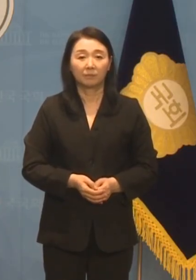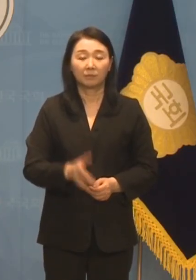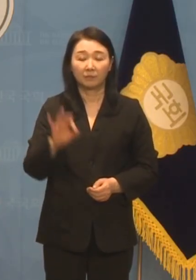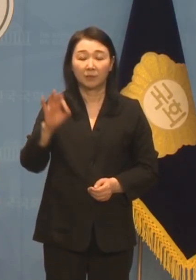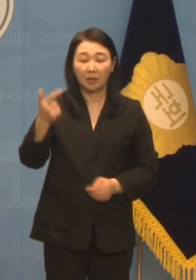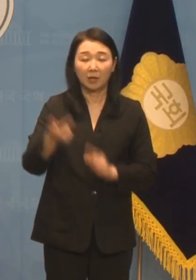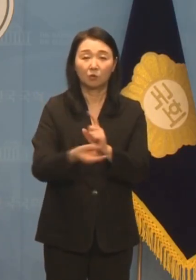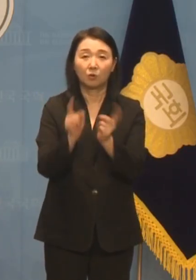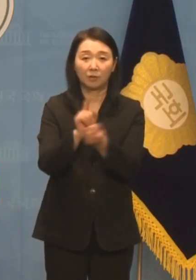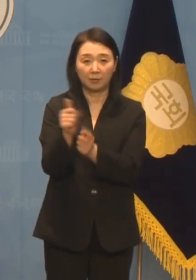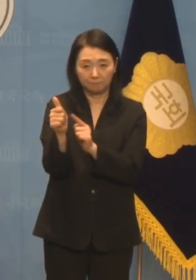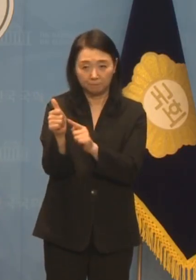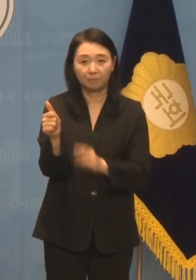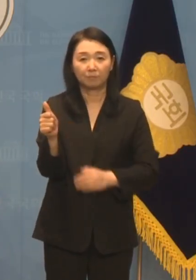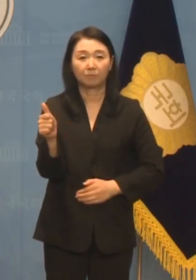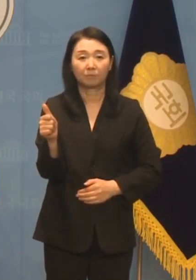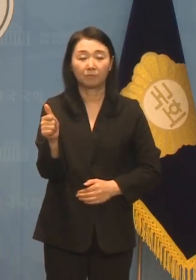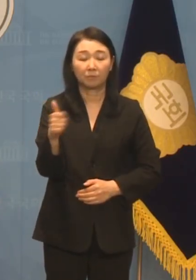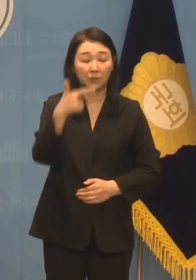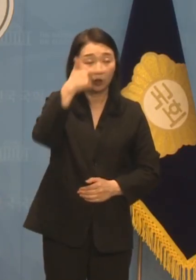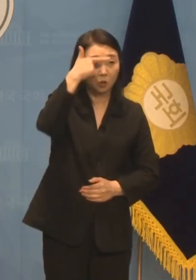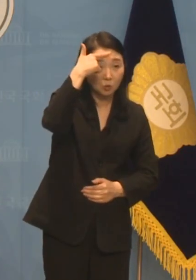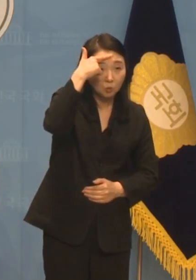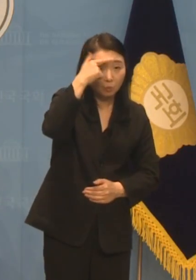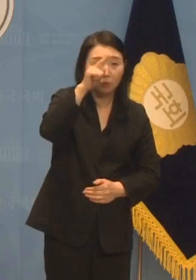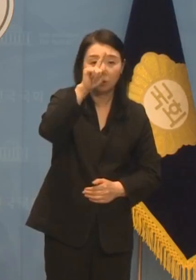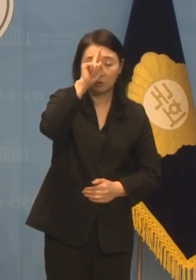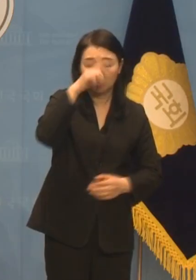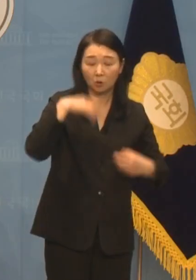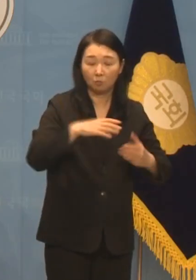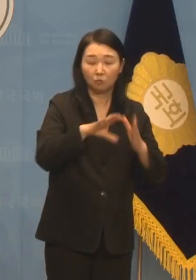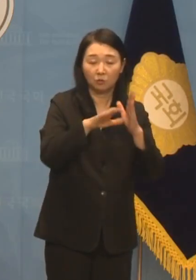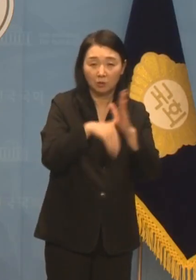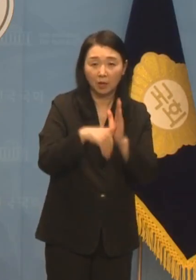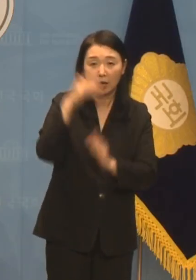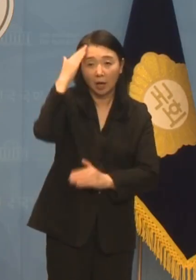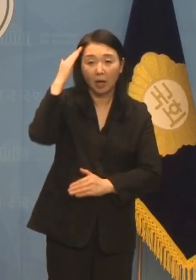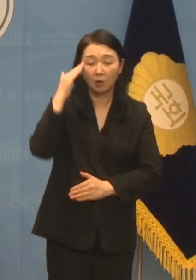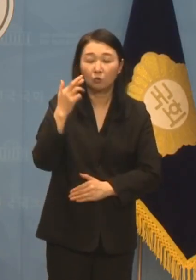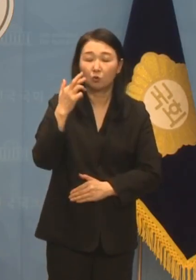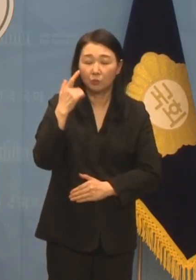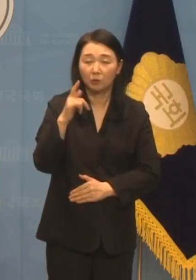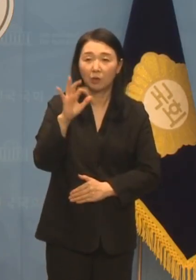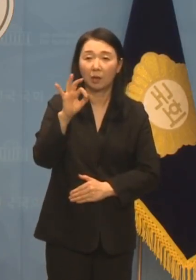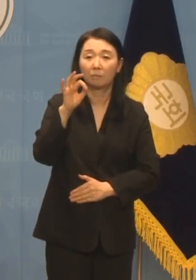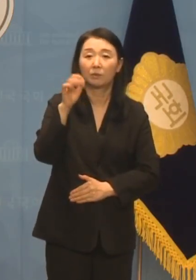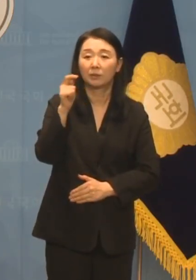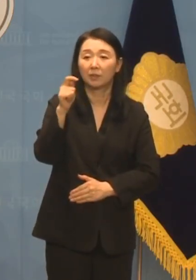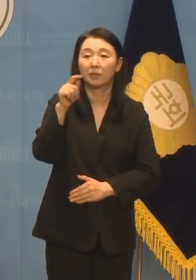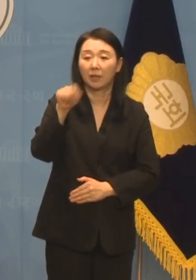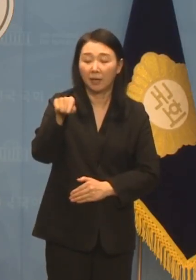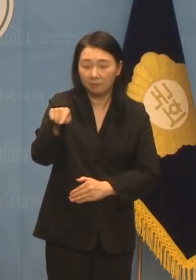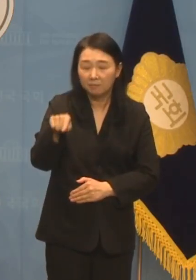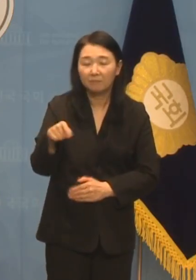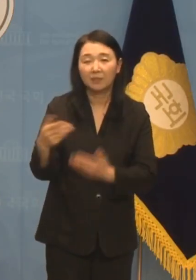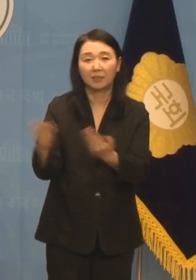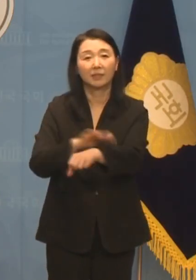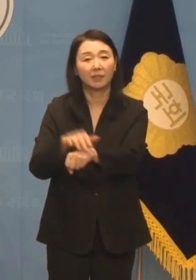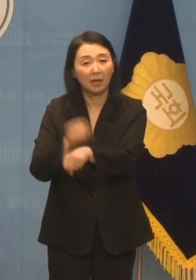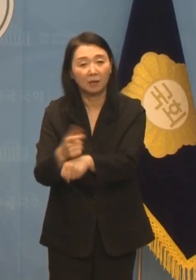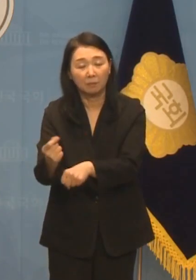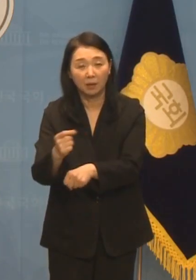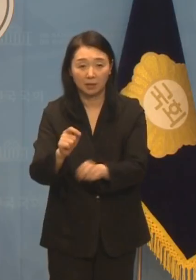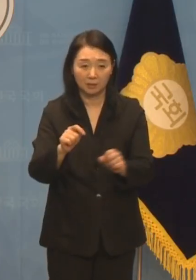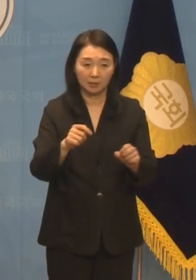한덕수 권한대행, 노무현 정부 시절 한미 FTA 체결은 그가 걸어온 길을 대변합니다.